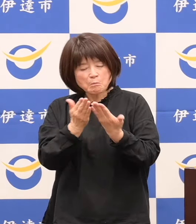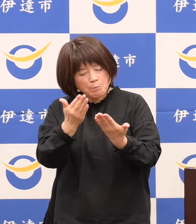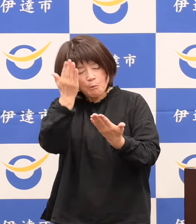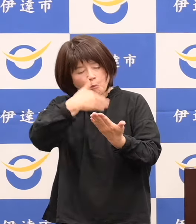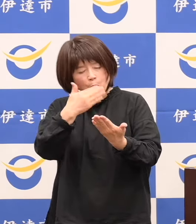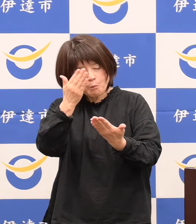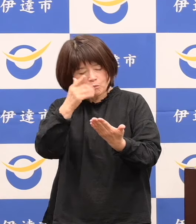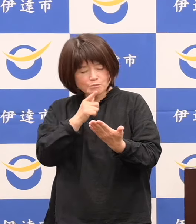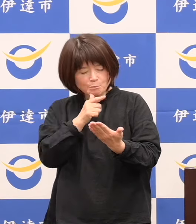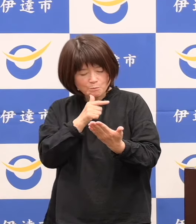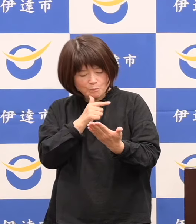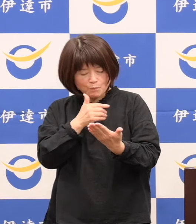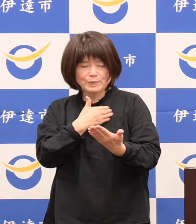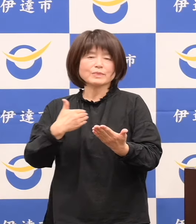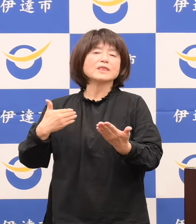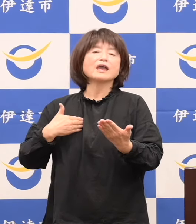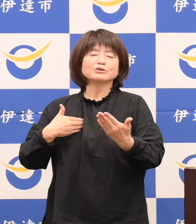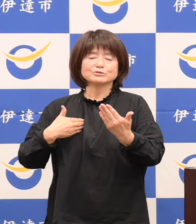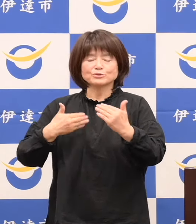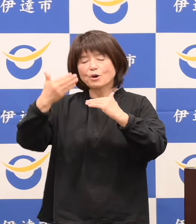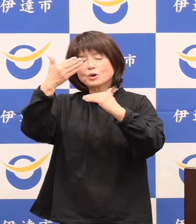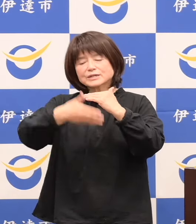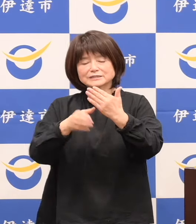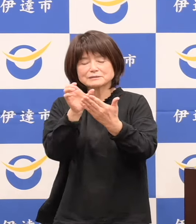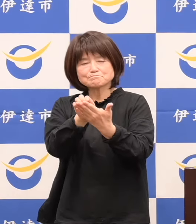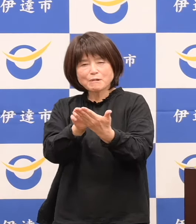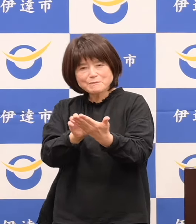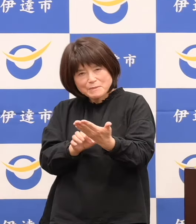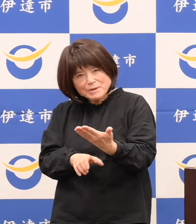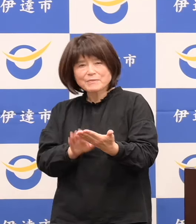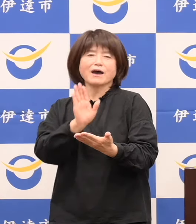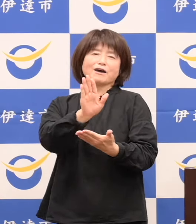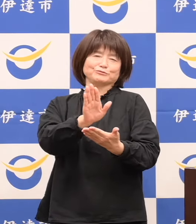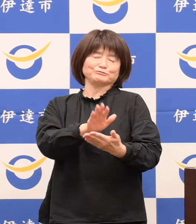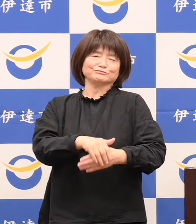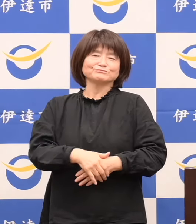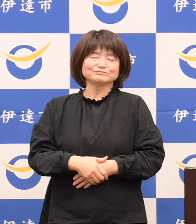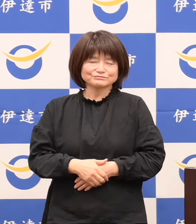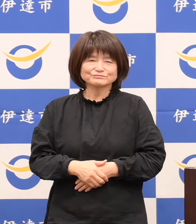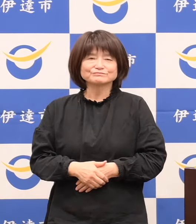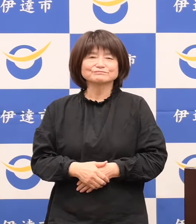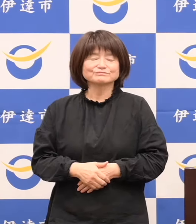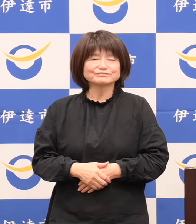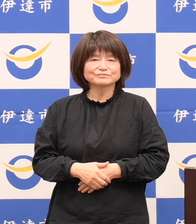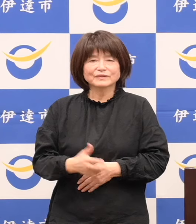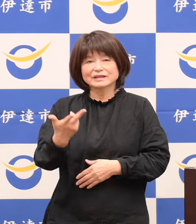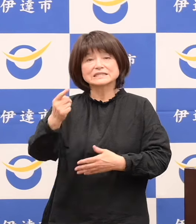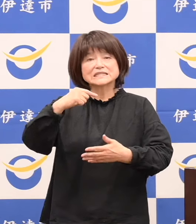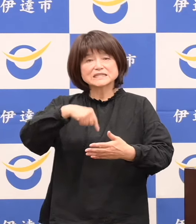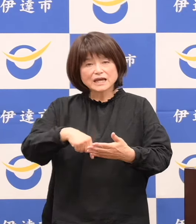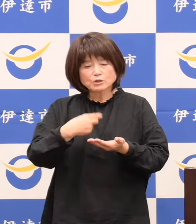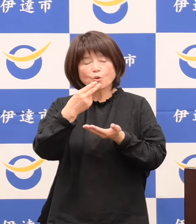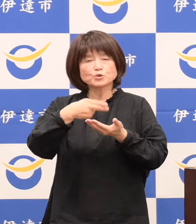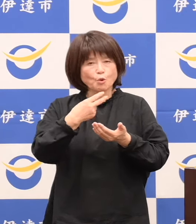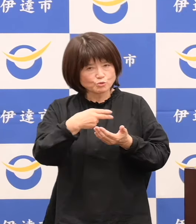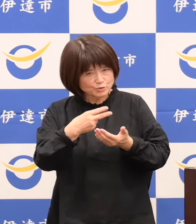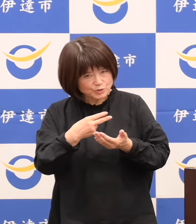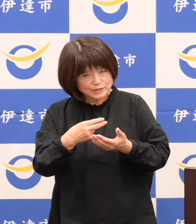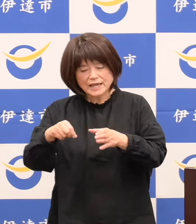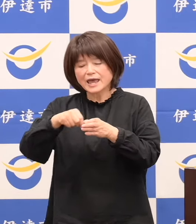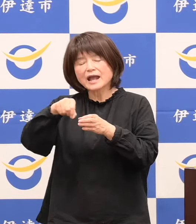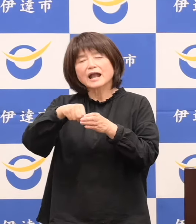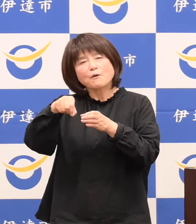スタグラム調の表紙や写真を多く掲載をしております。また市内の食事、カ